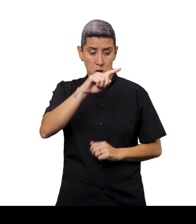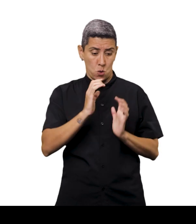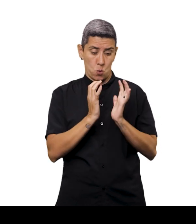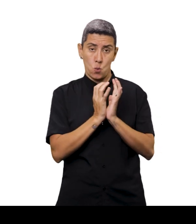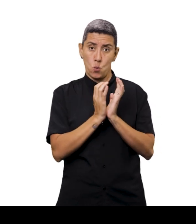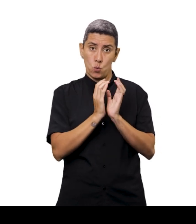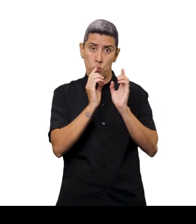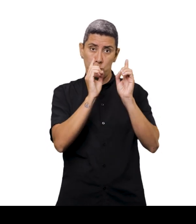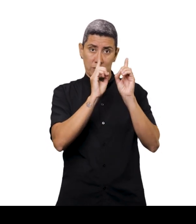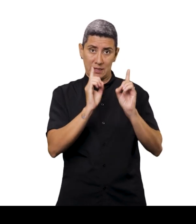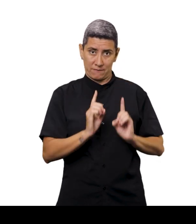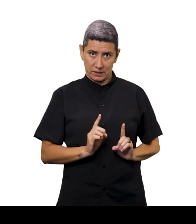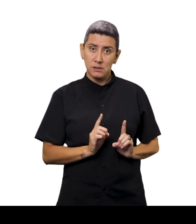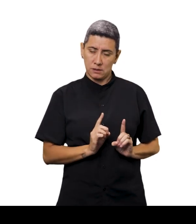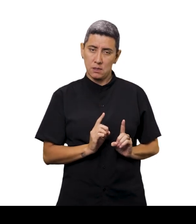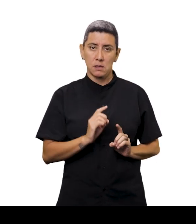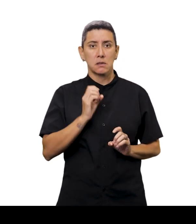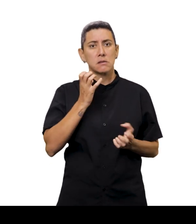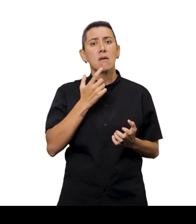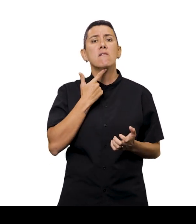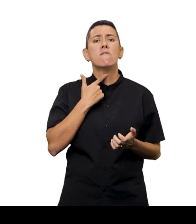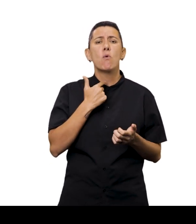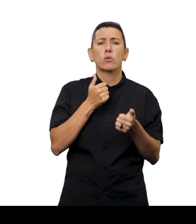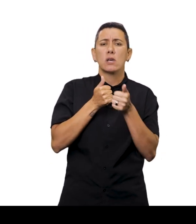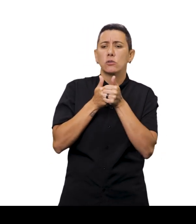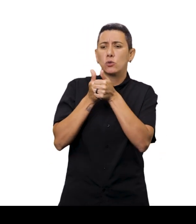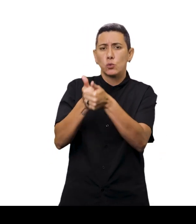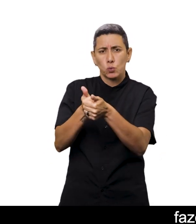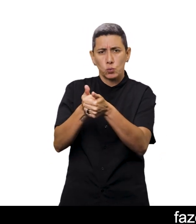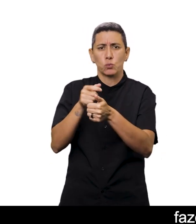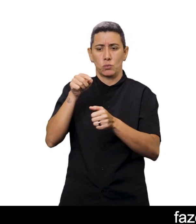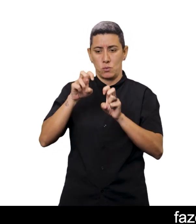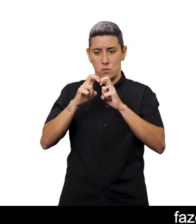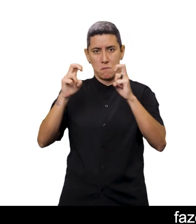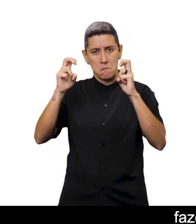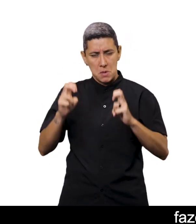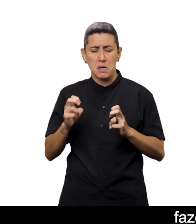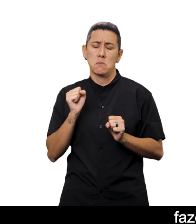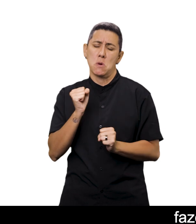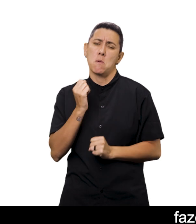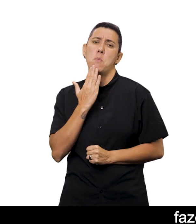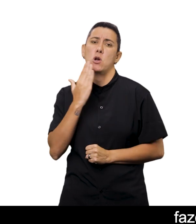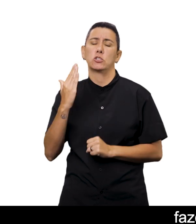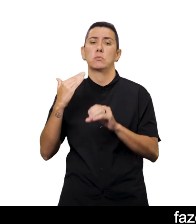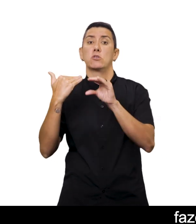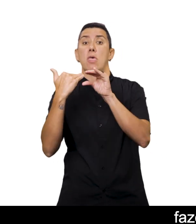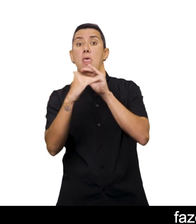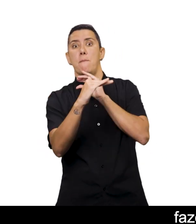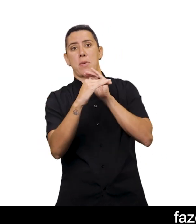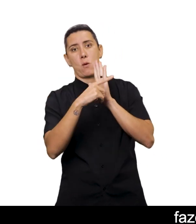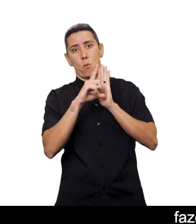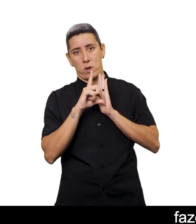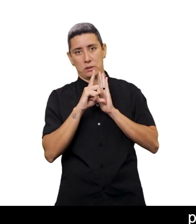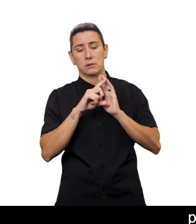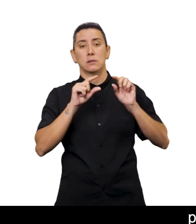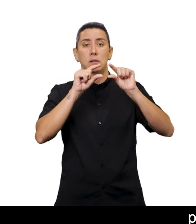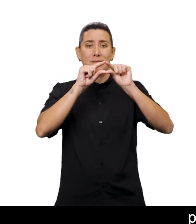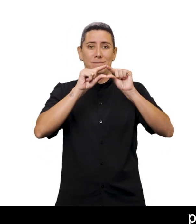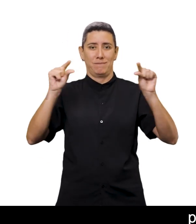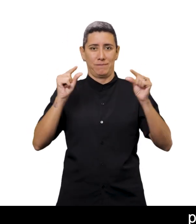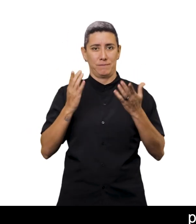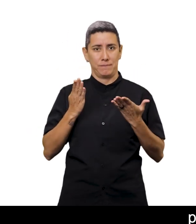código QR. As pessoas com deficiência que desejam fazer uma visita acompanhada pela equipe do MASP